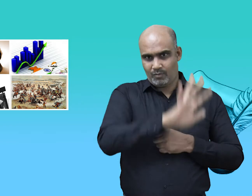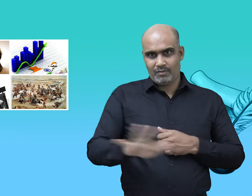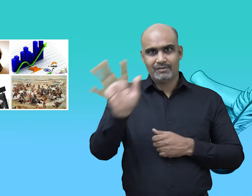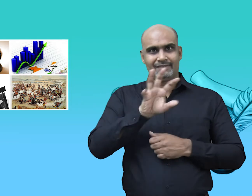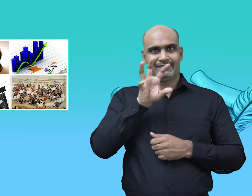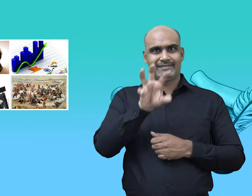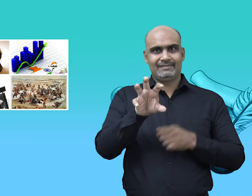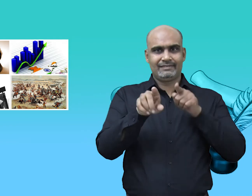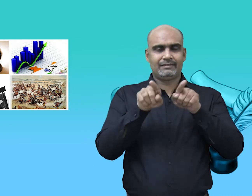कि भारत की